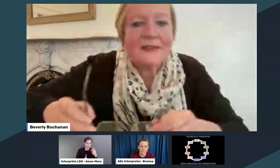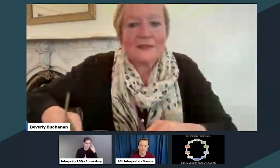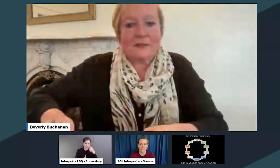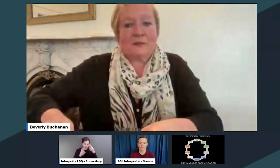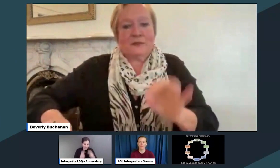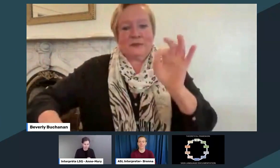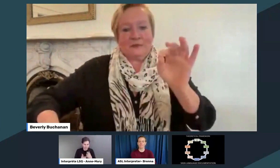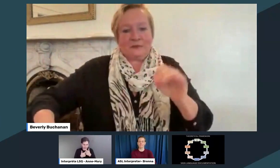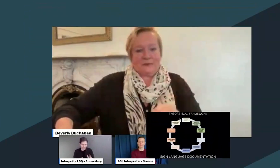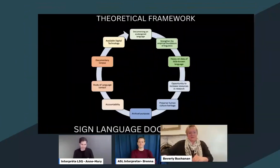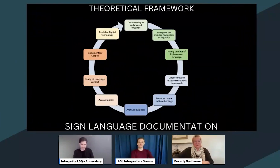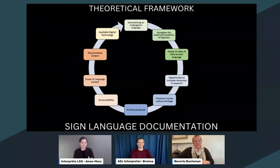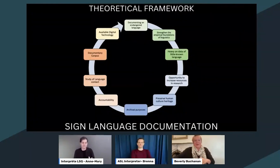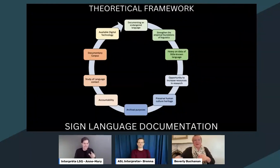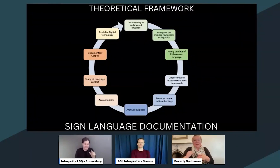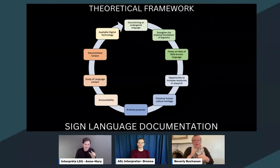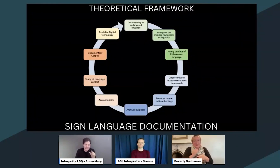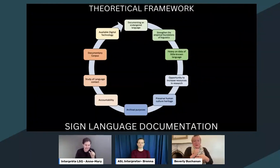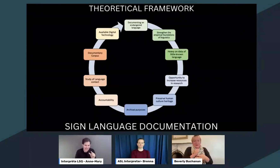ces renseignements-là.